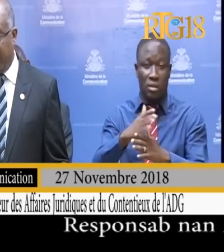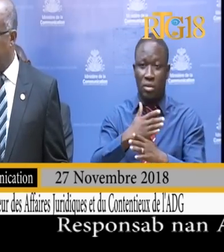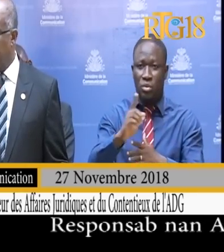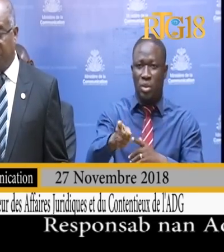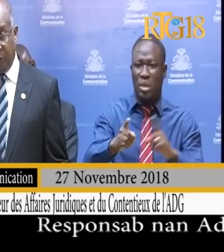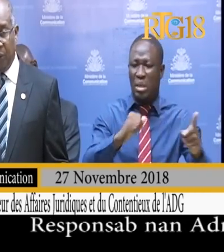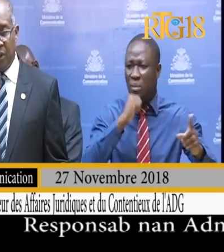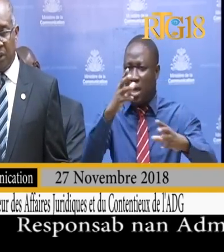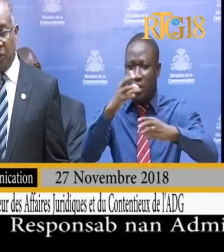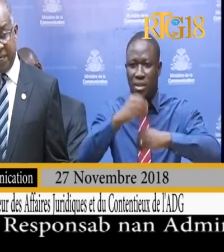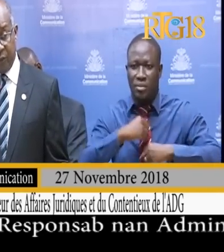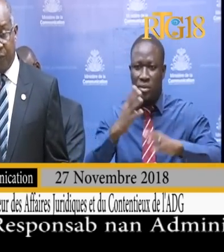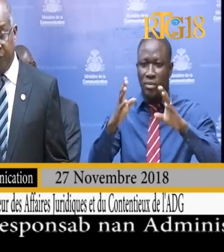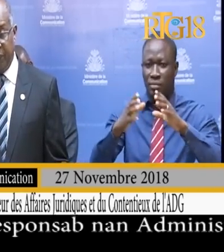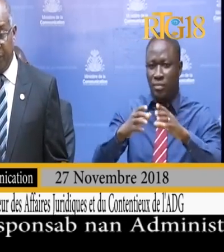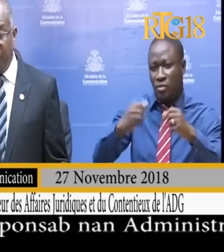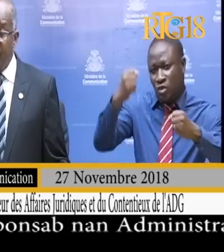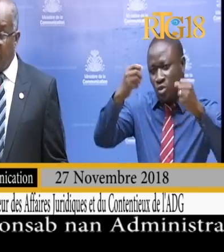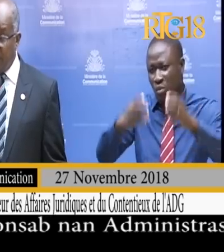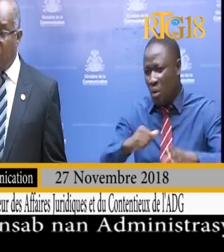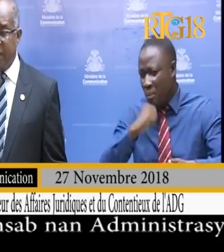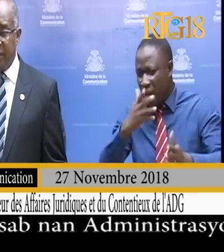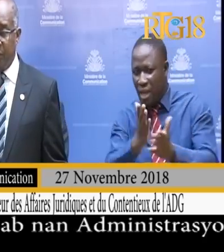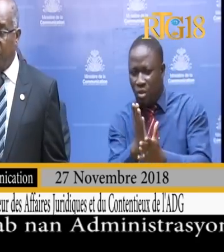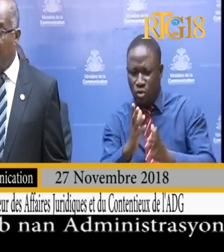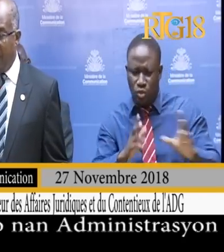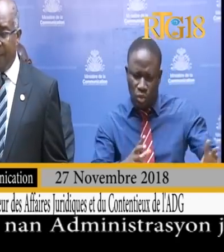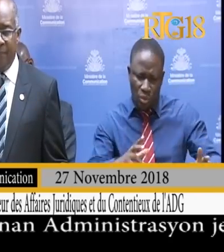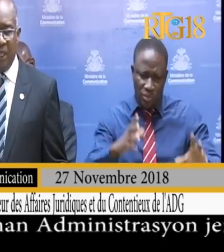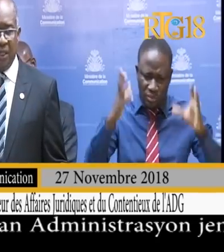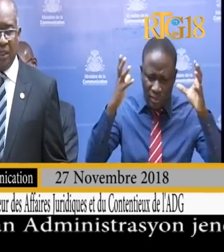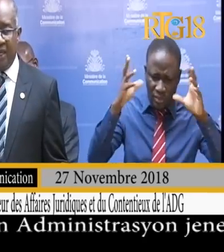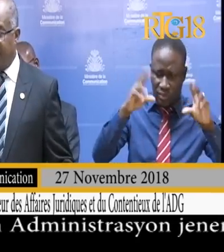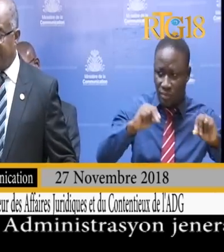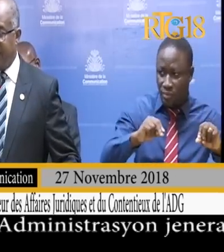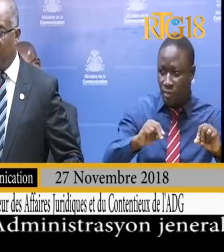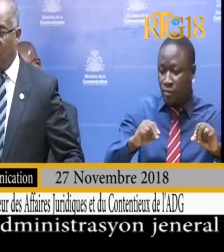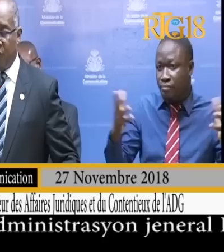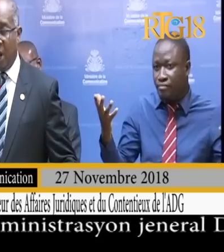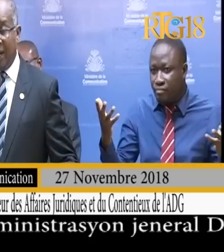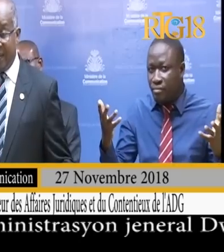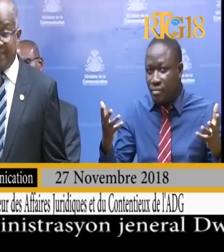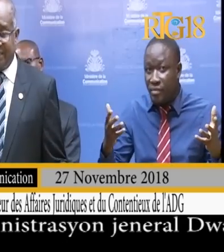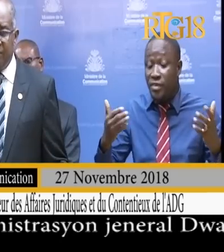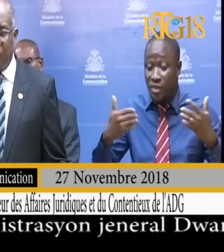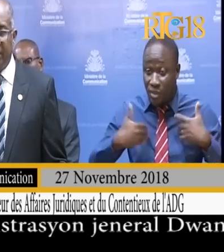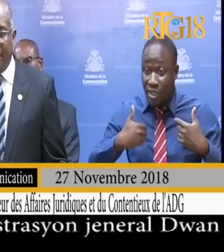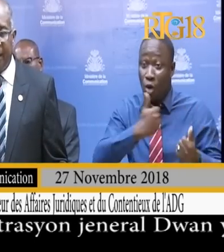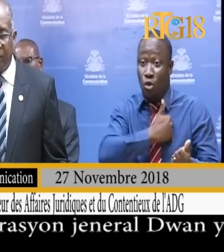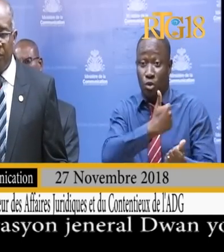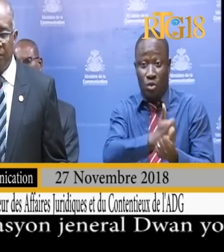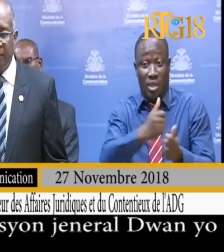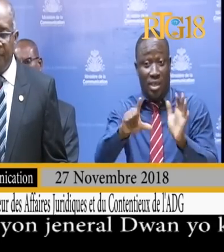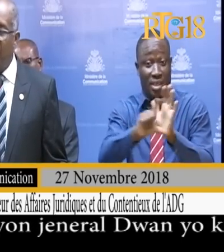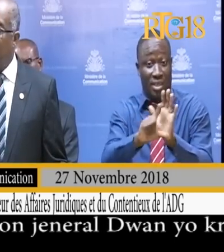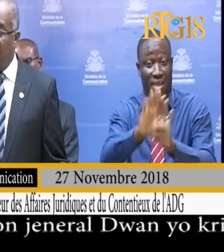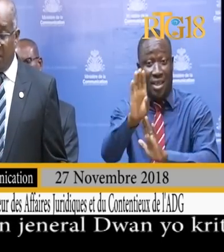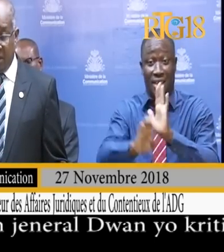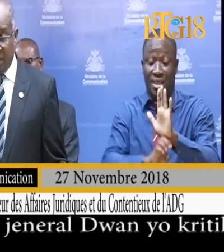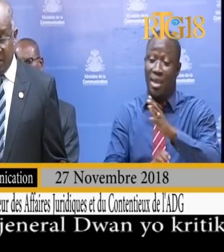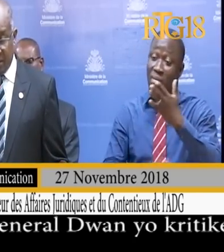aksepte ke douane ou fouye yo, et douane ou yon yon yon mèm, ki investi de yon pouvoar légitim ke l'Etat paye yo.